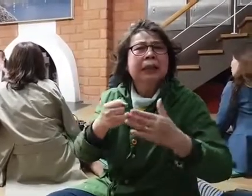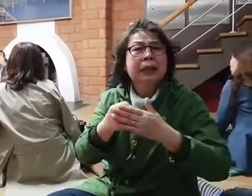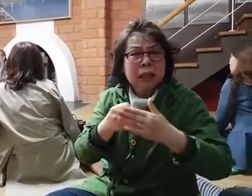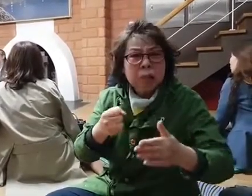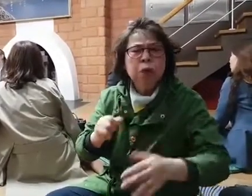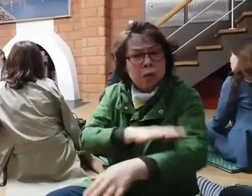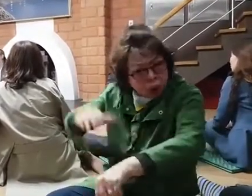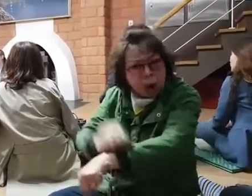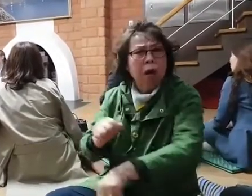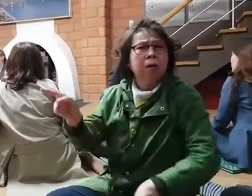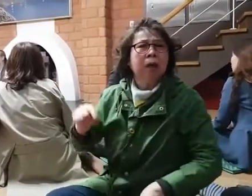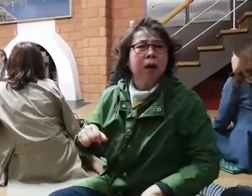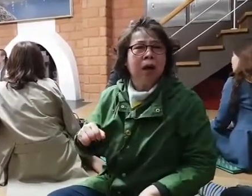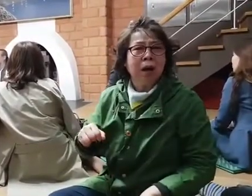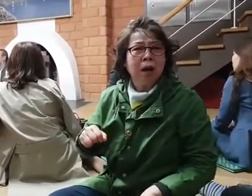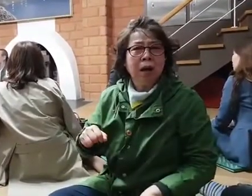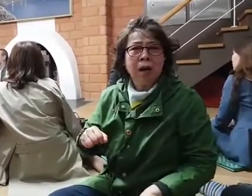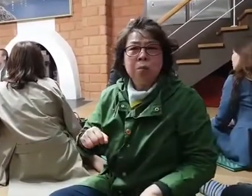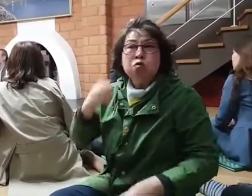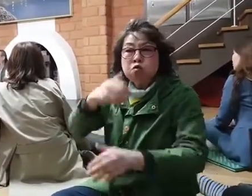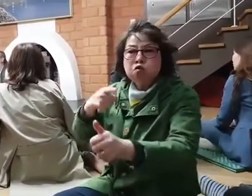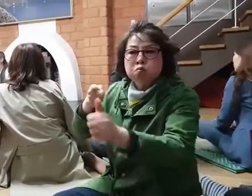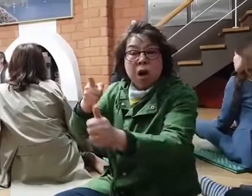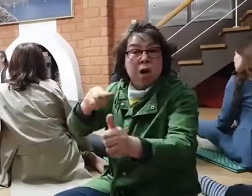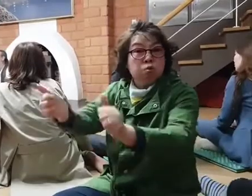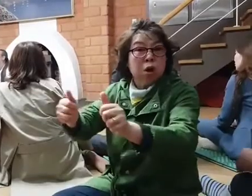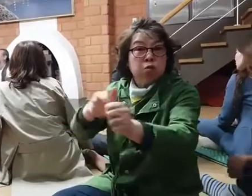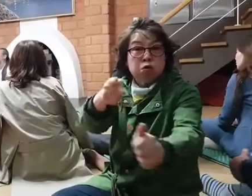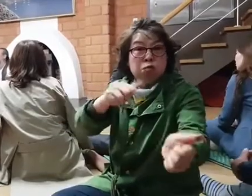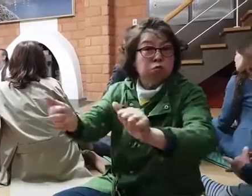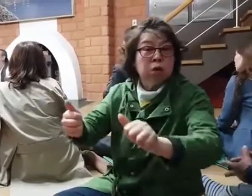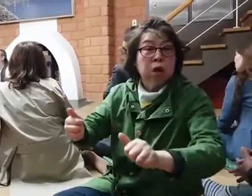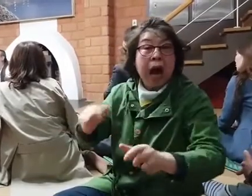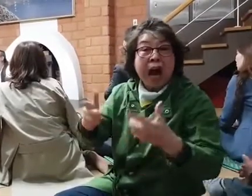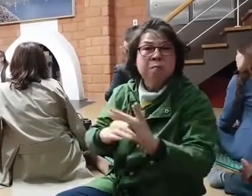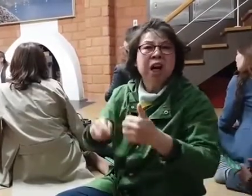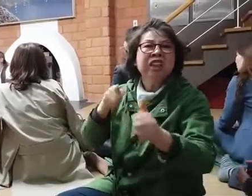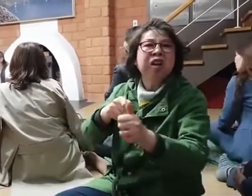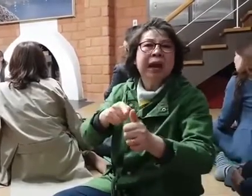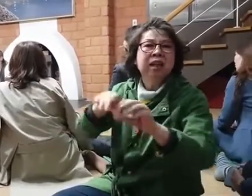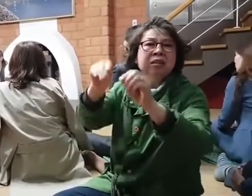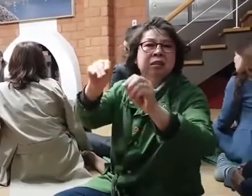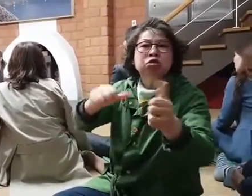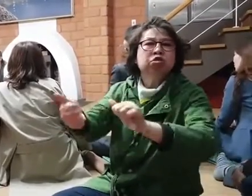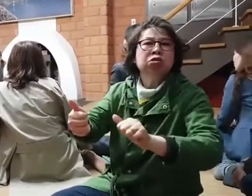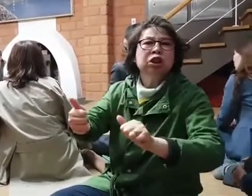이게 잘했죠. 장택산이 막 그냥 처단하고 그렇게 처단 안 하면 처단이 안 되거든요.